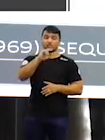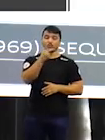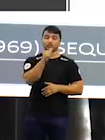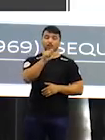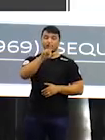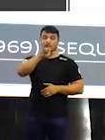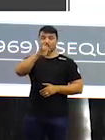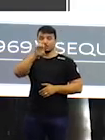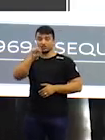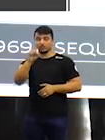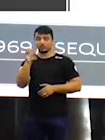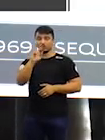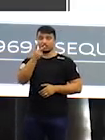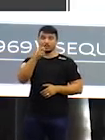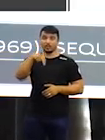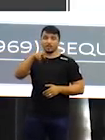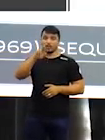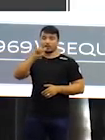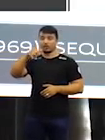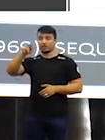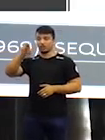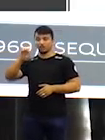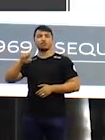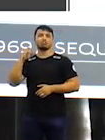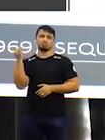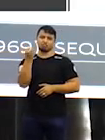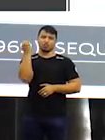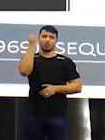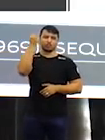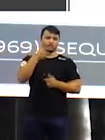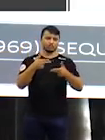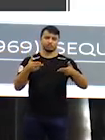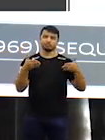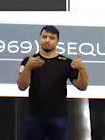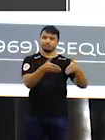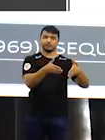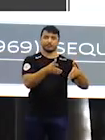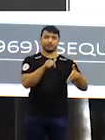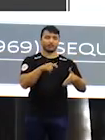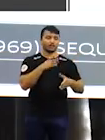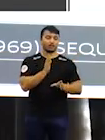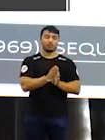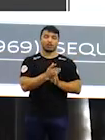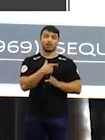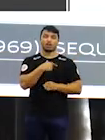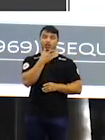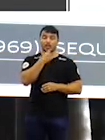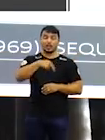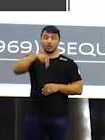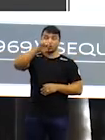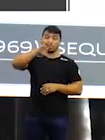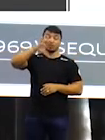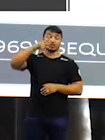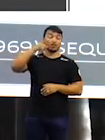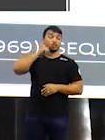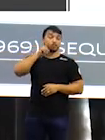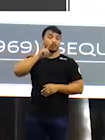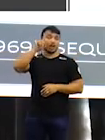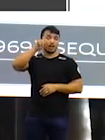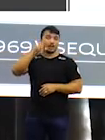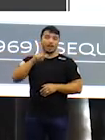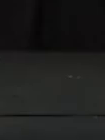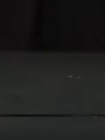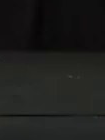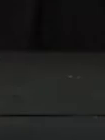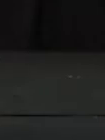Embrink, que é outro ponto fundamental, né? O diplomata norte-americano que vai ser sequestrado,